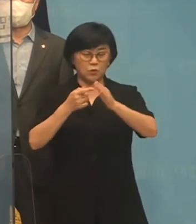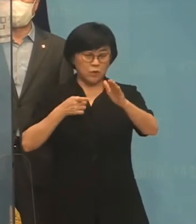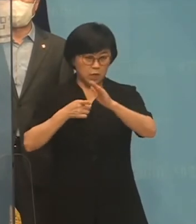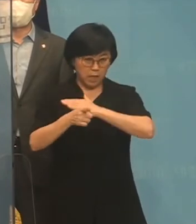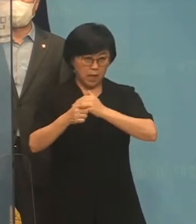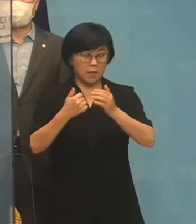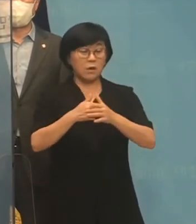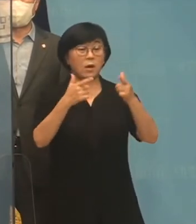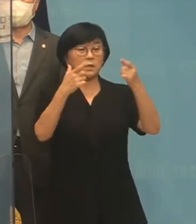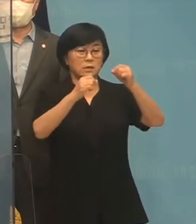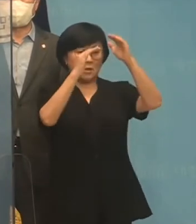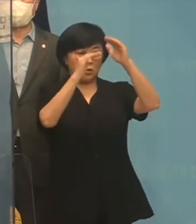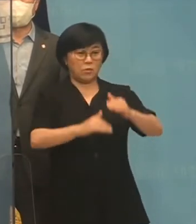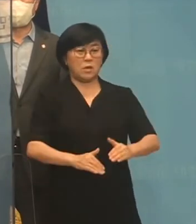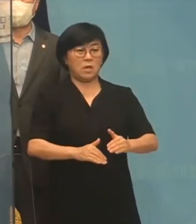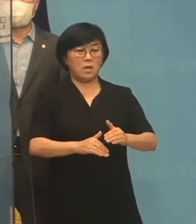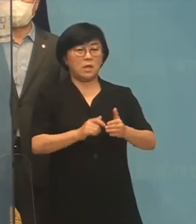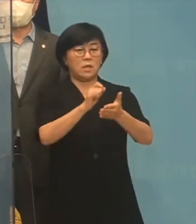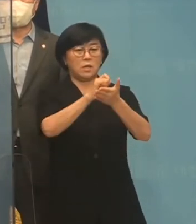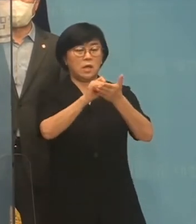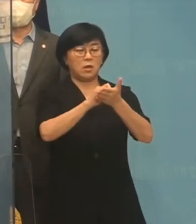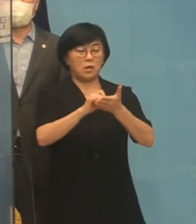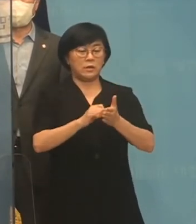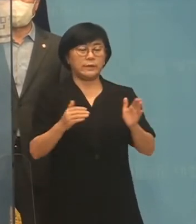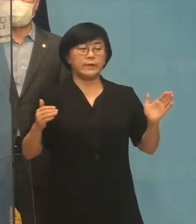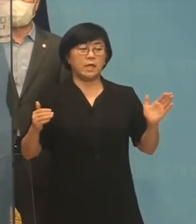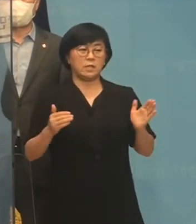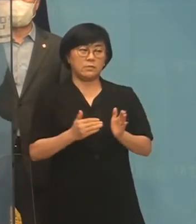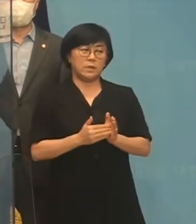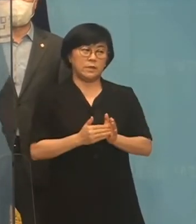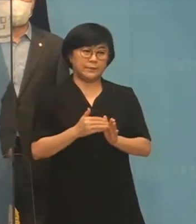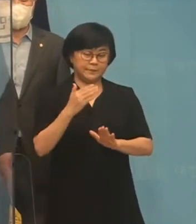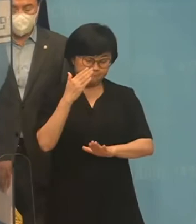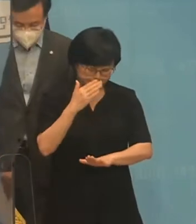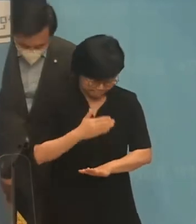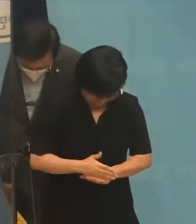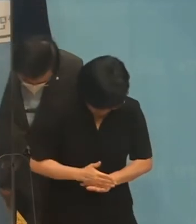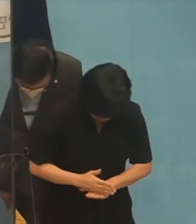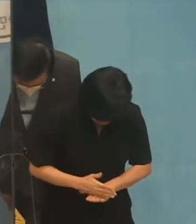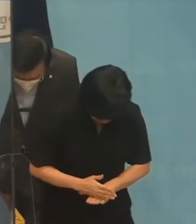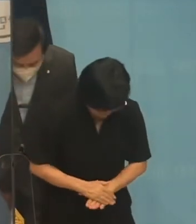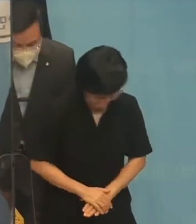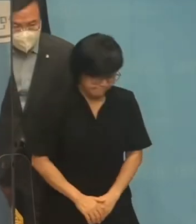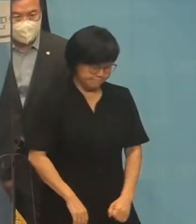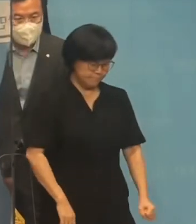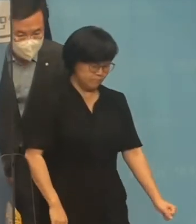이와 같은 내용의 기자회견을 마치도록 하겠습니다. 네, 감사합니다.